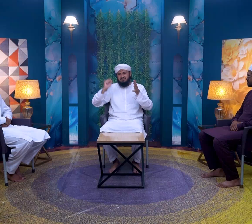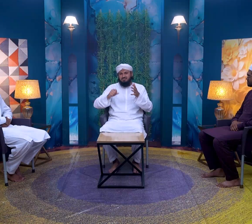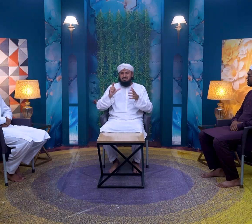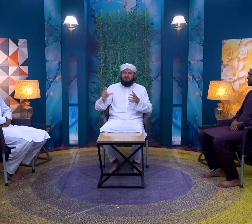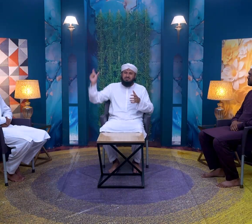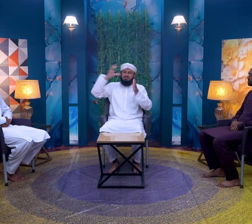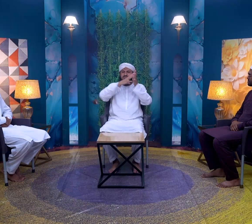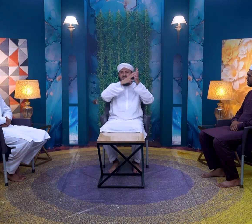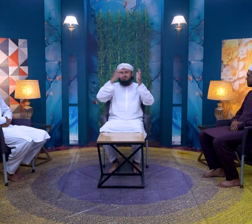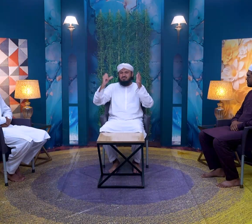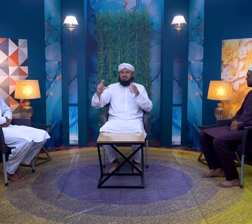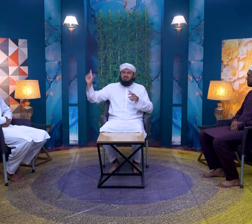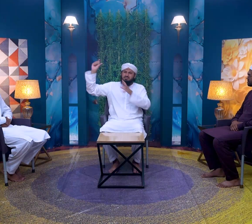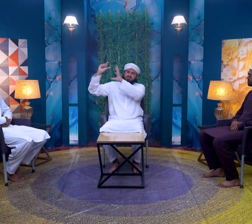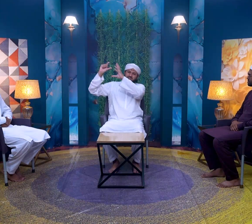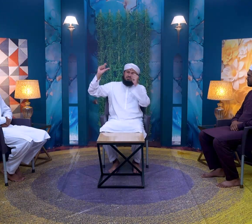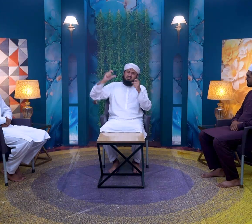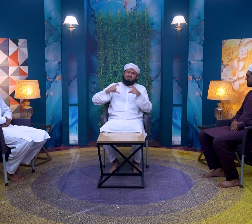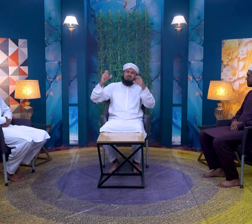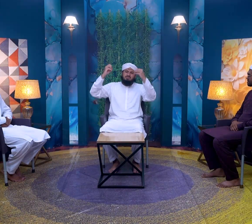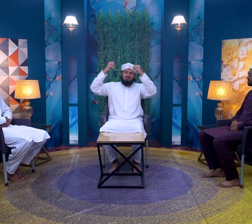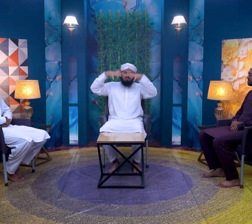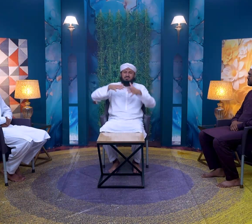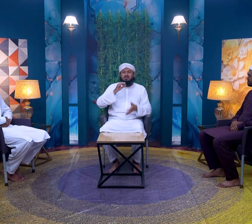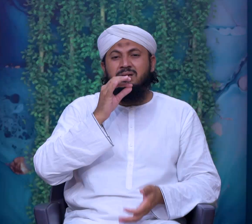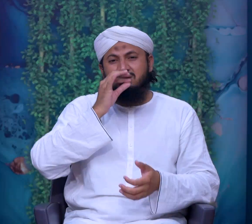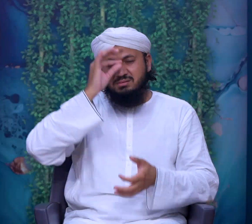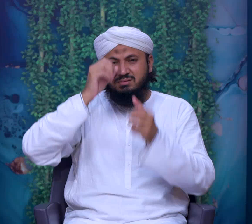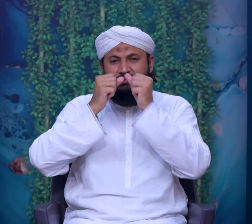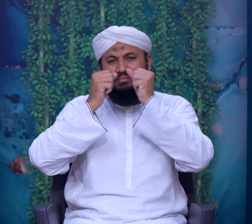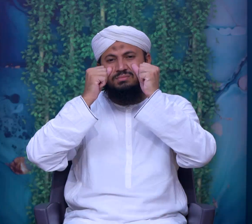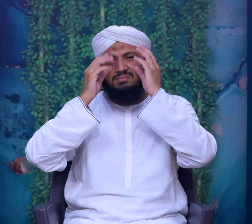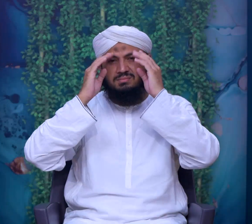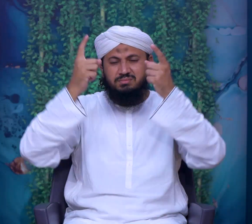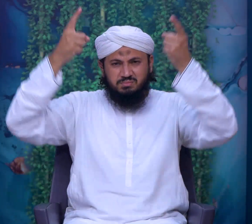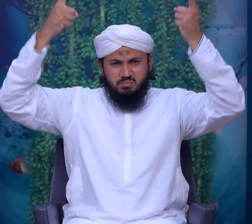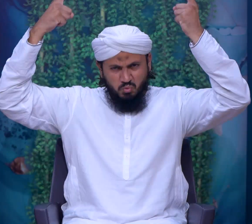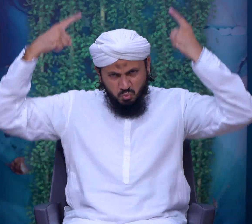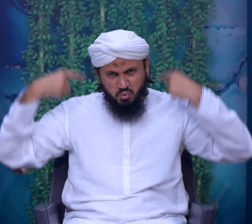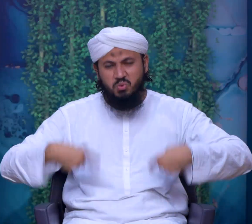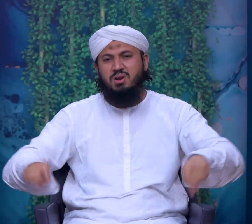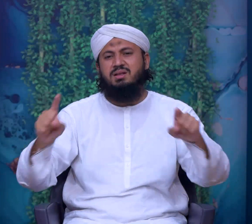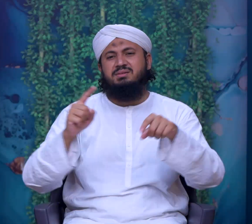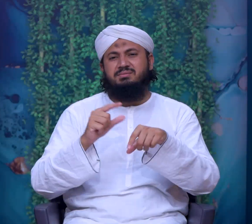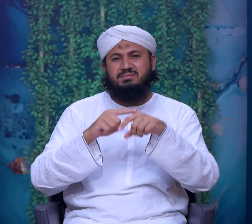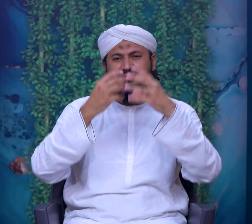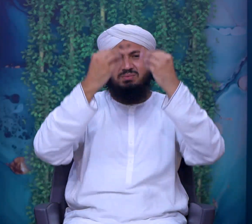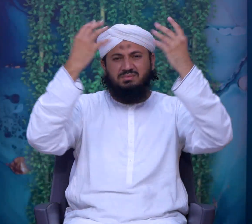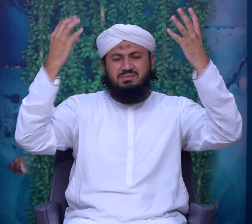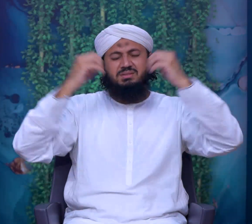نور بناتا ہے کیونکہ یہ سب سورج سے ہی نور پاتے ہیں اور جگمگاتے ہیں۔ اسی طرح حضور صلی اللہ علیہ وآلہ